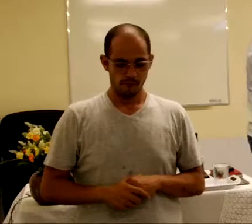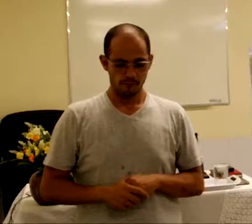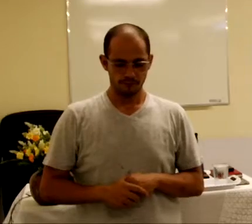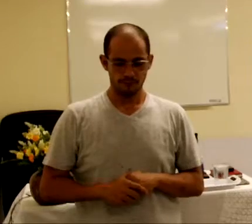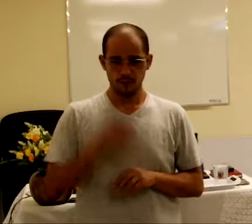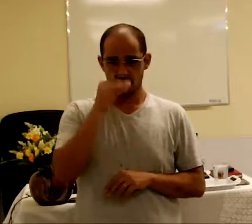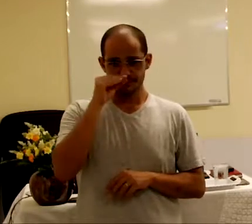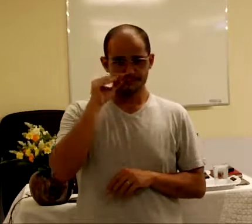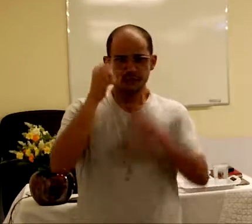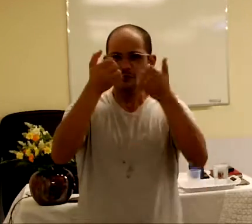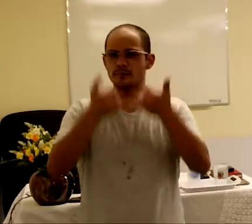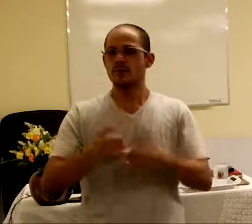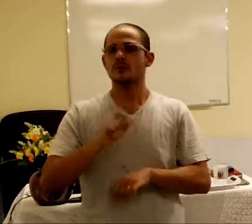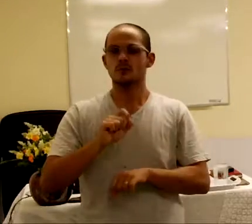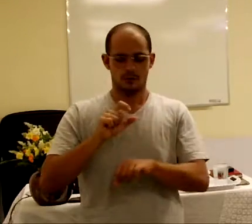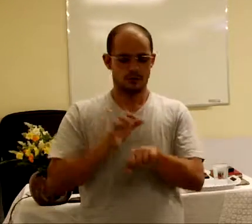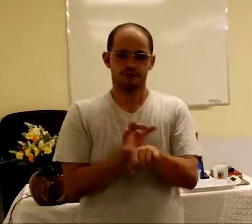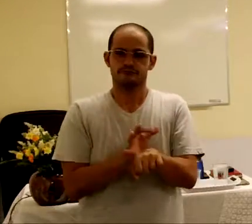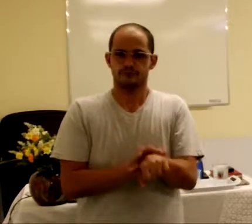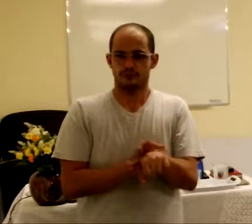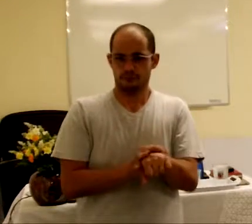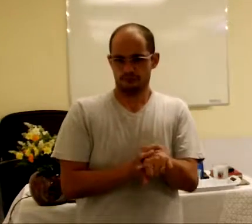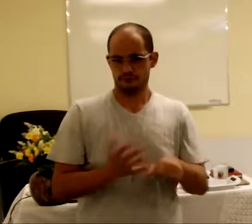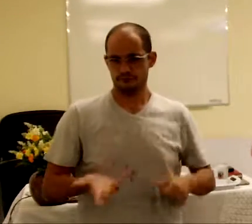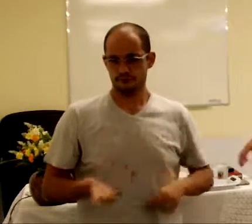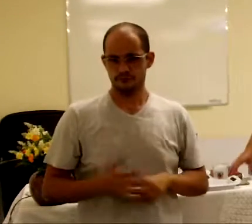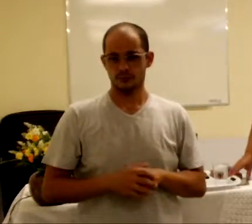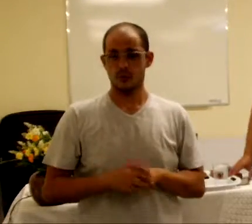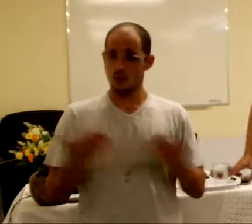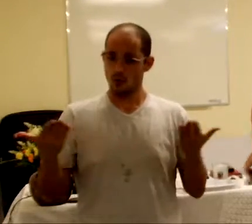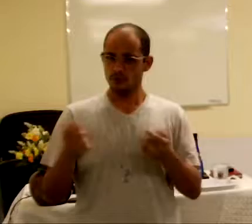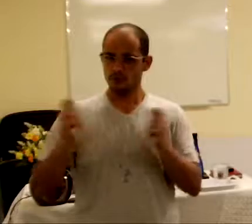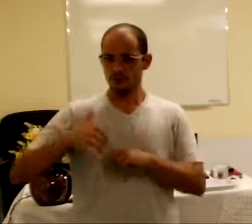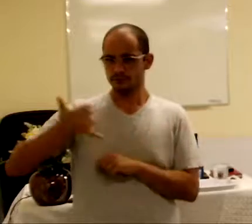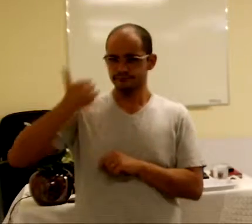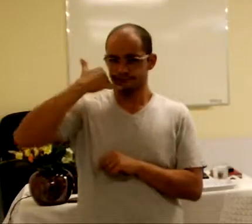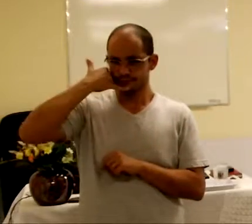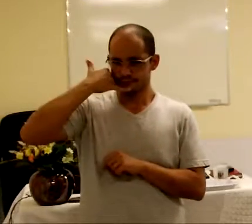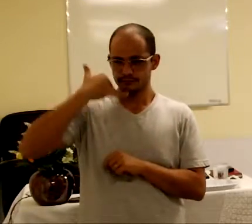Kardec dá o exemplo do relógio, né? Hoje a gente poderia dar o exemplo do smartphone.